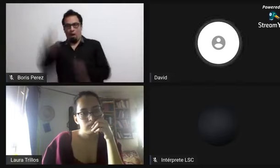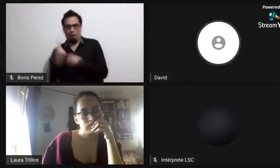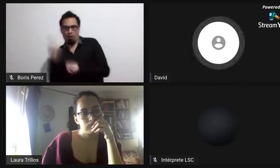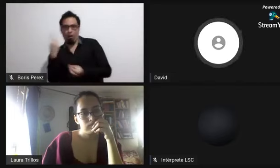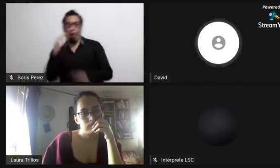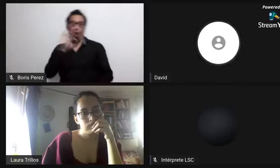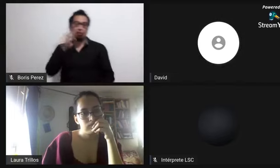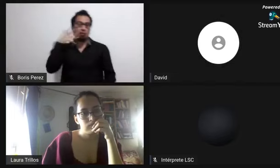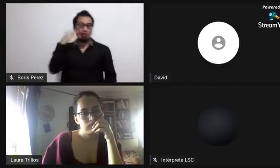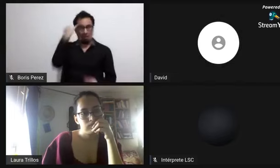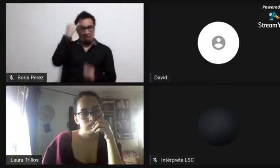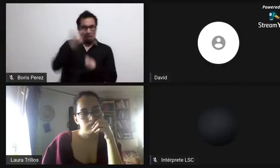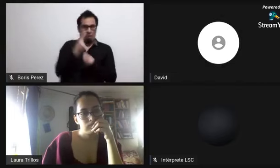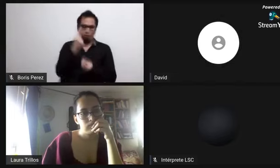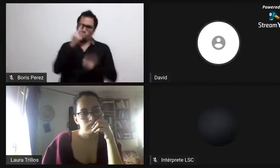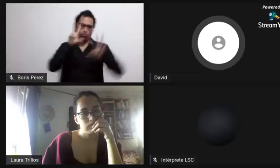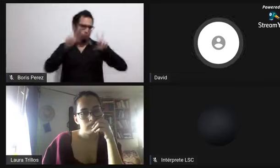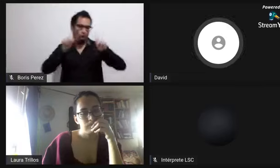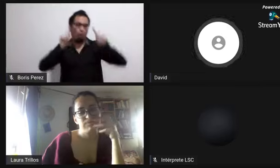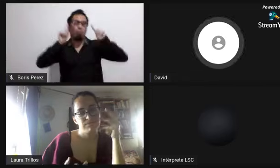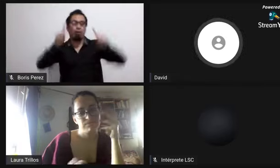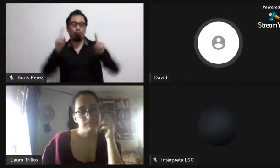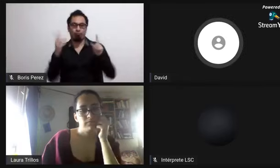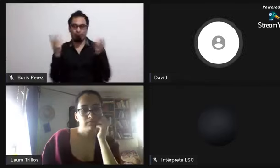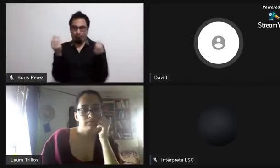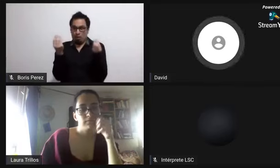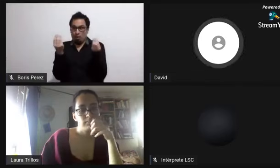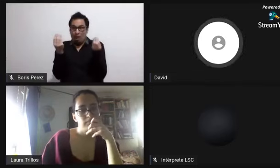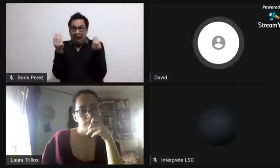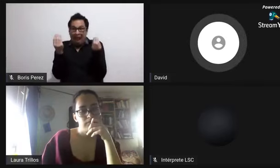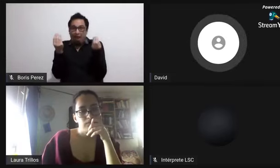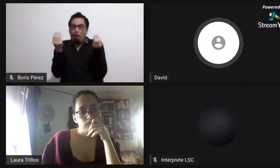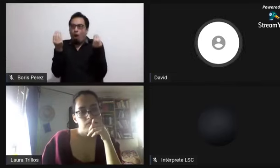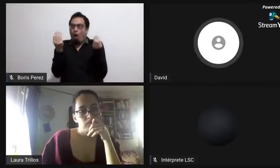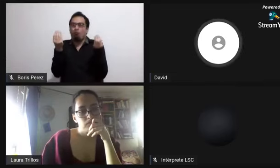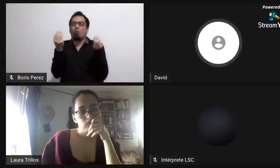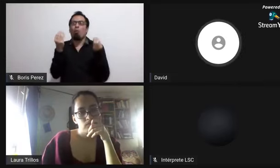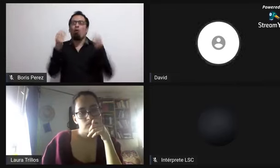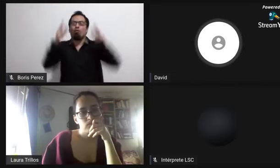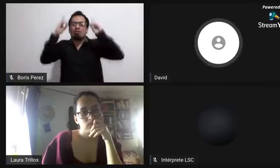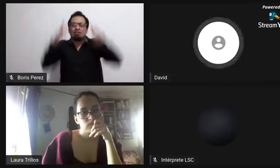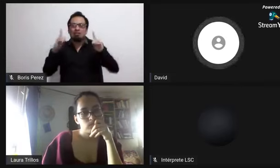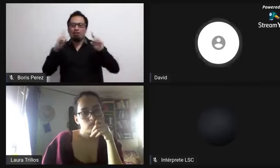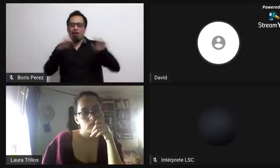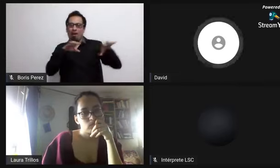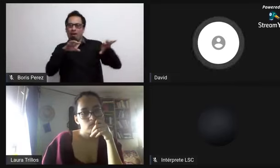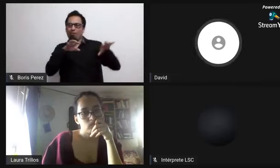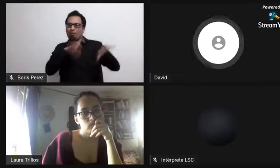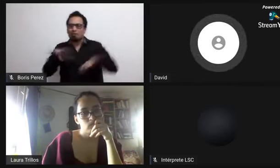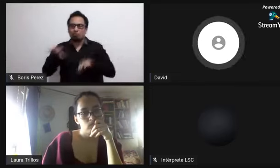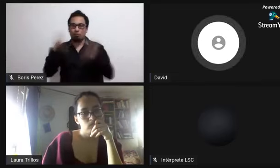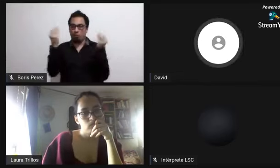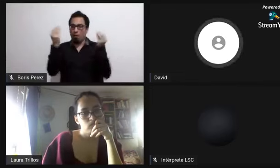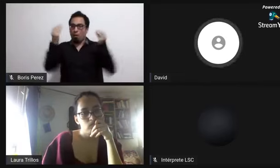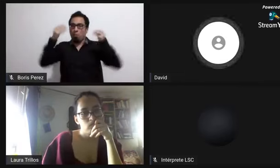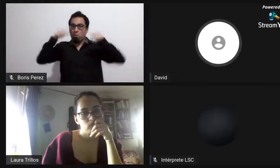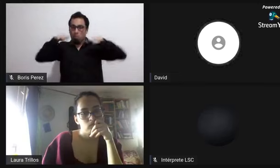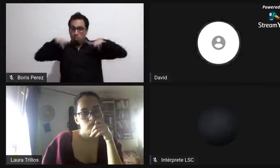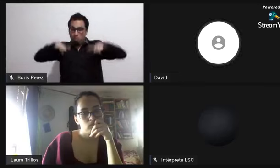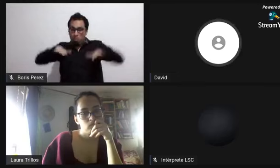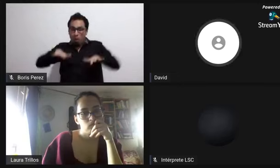que surgieron, que pueden servir como un modelo para quienes están al frente del Estado,